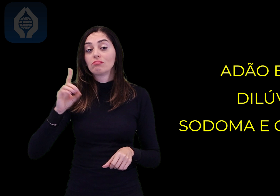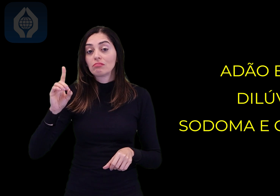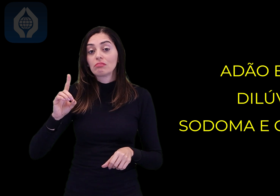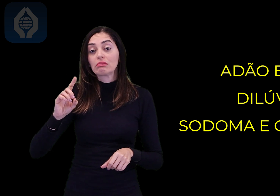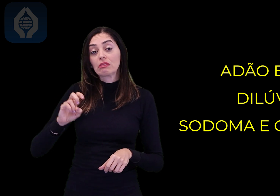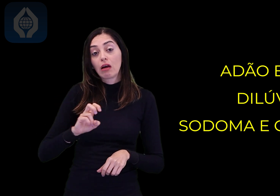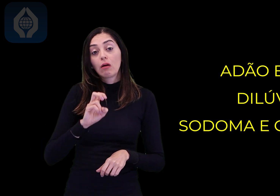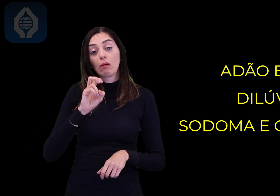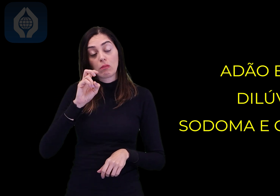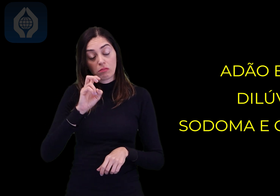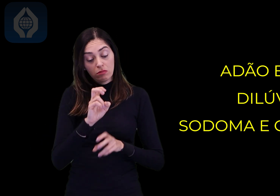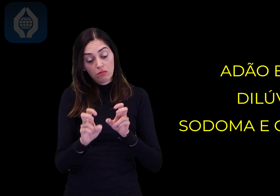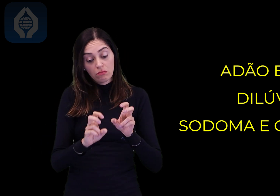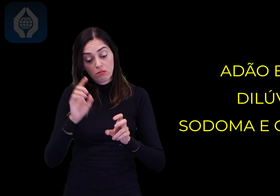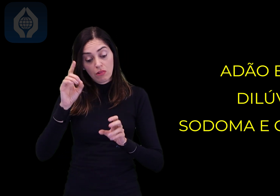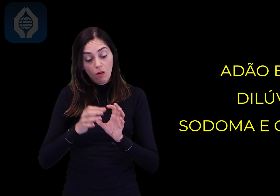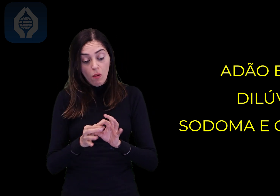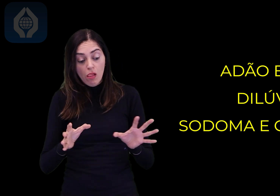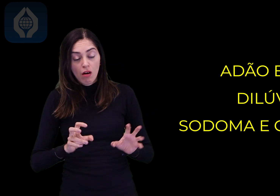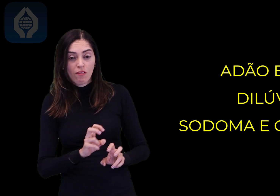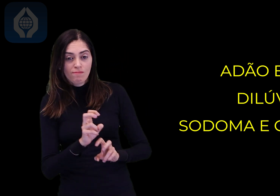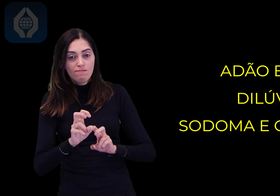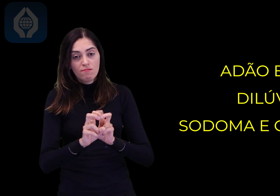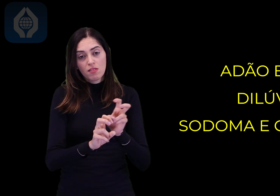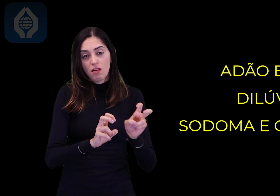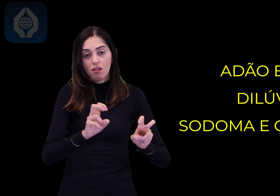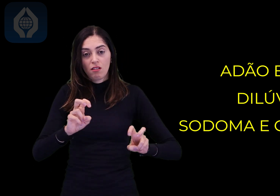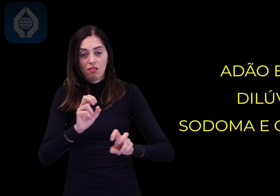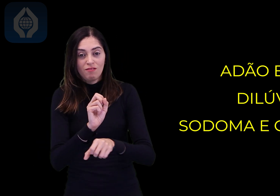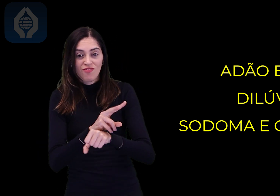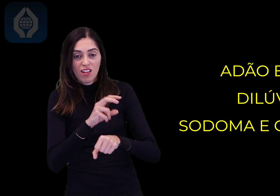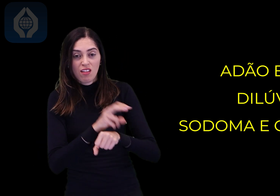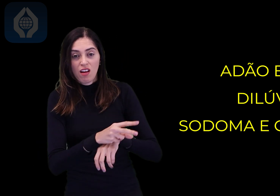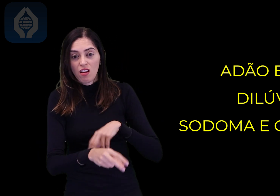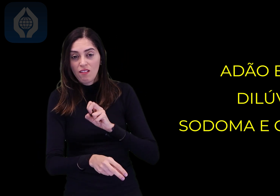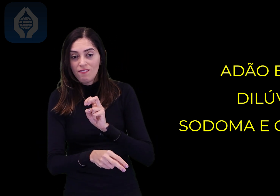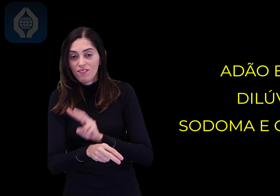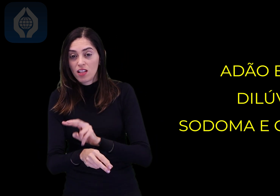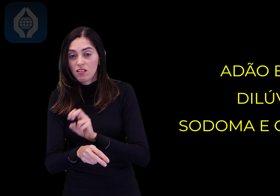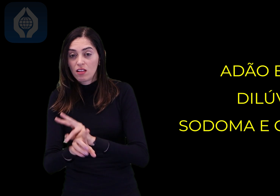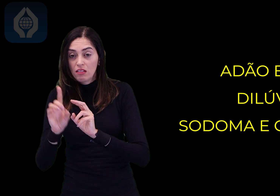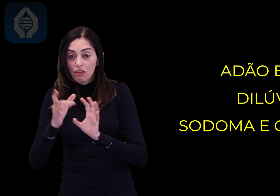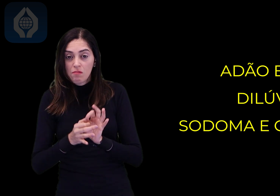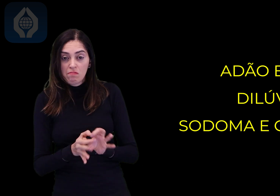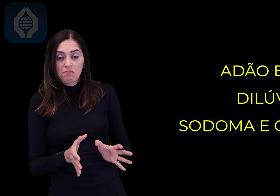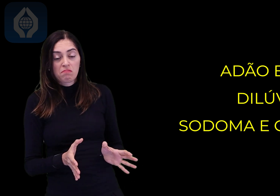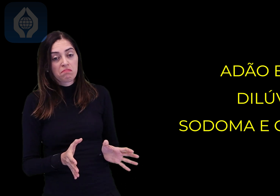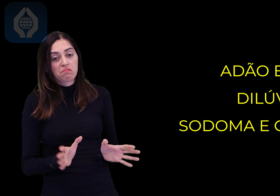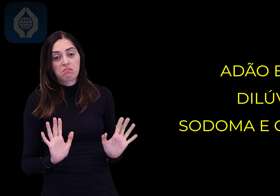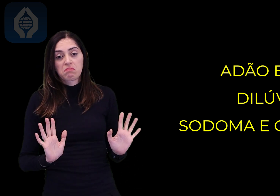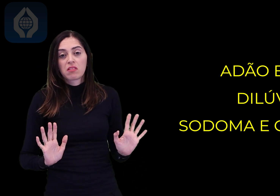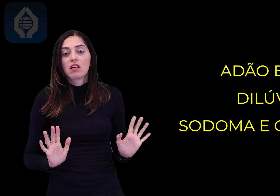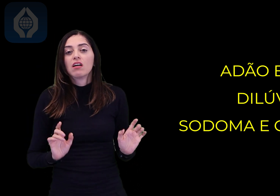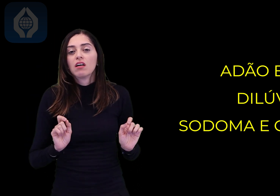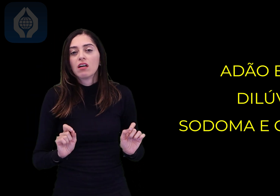fugir. Quando o Senhor enviou serpentes venenosas entre eles, os israelitas